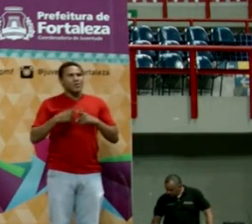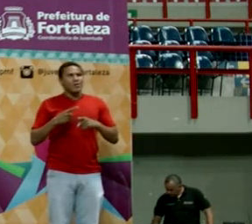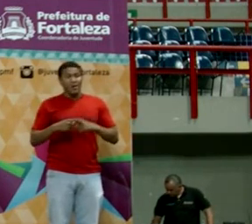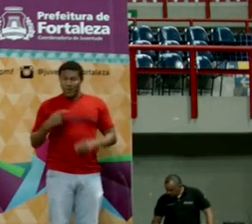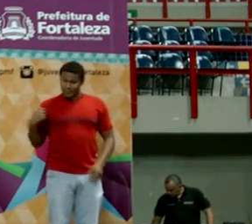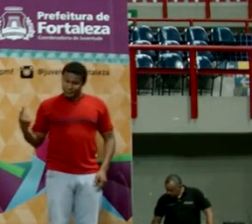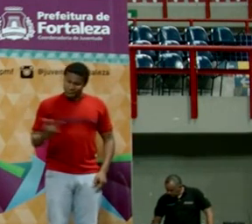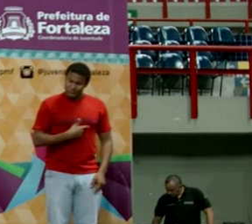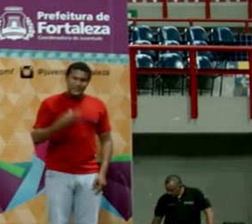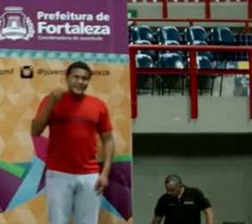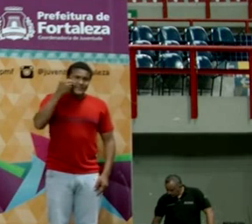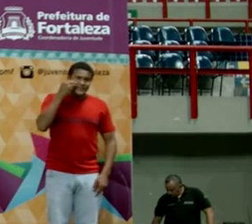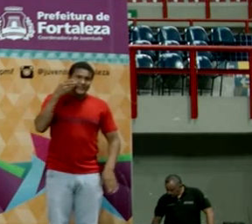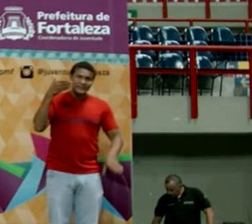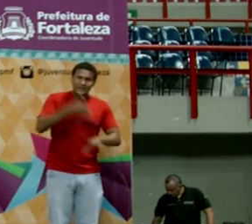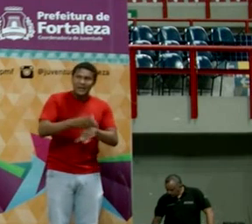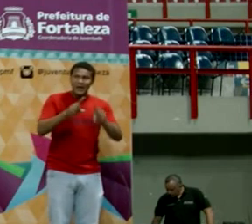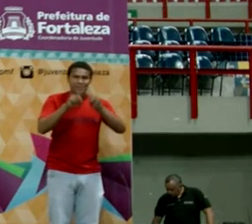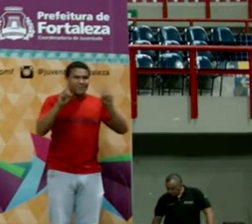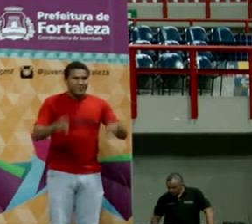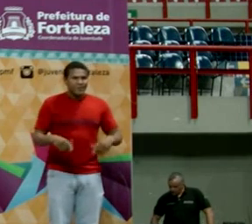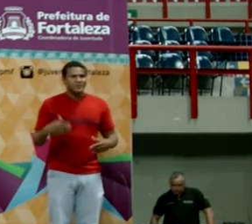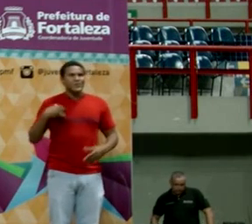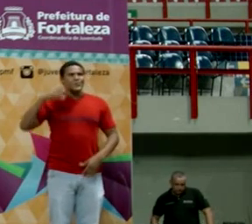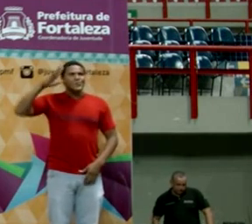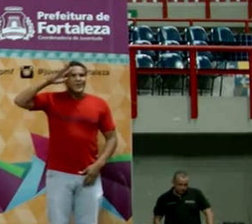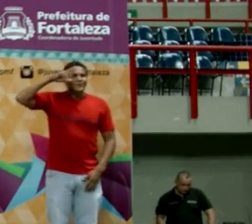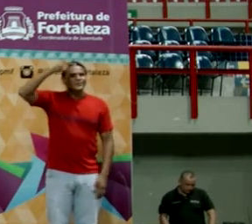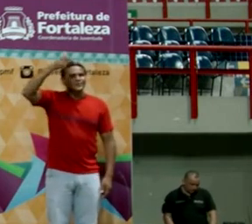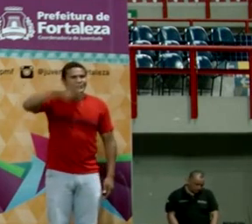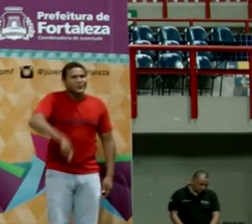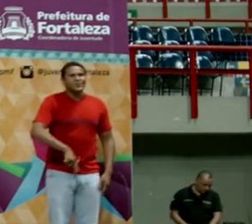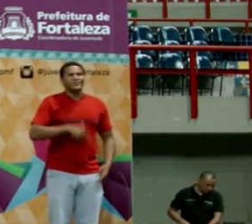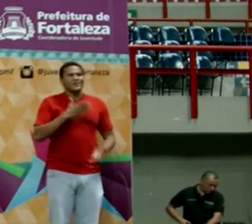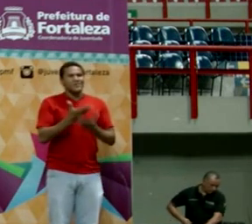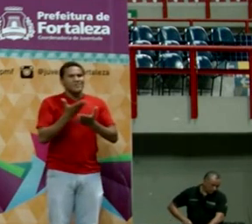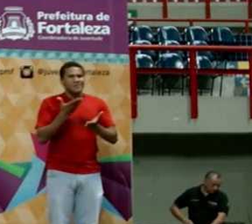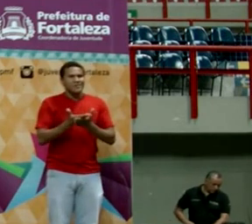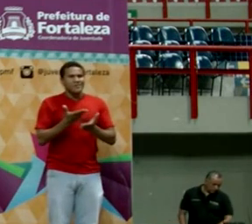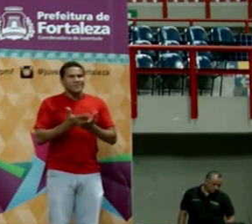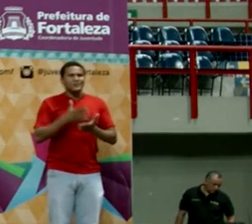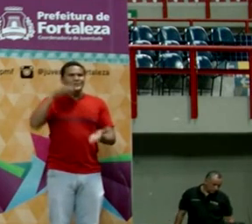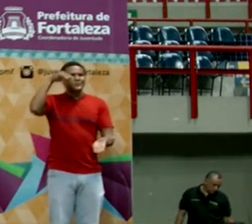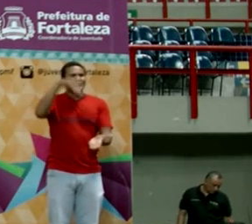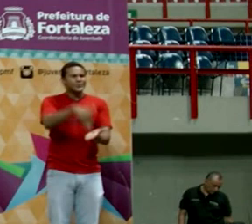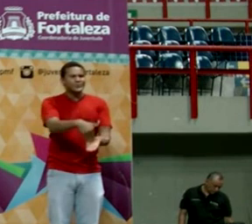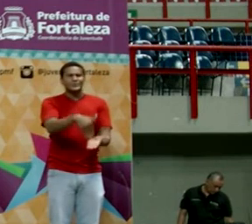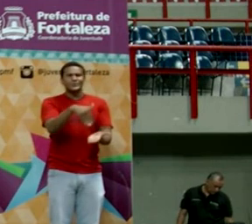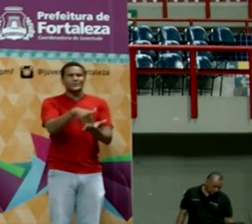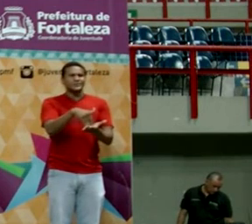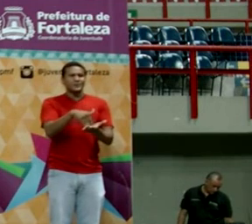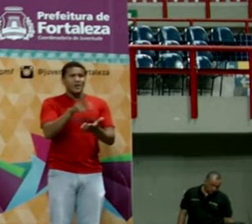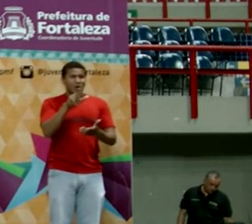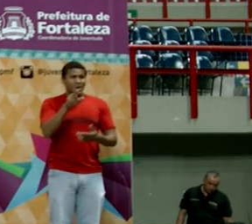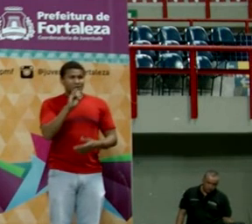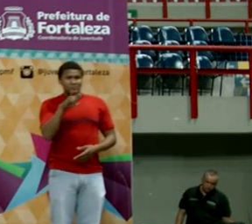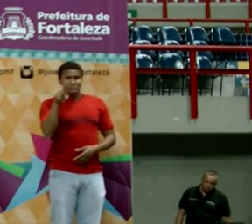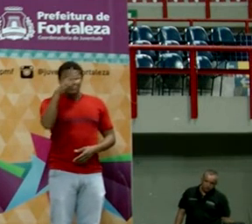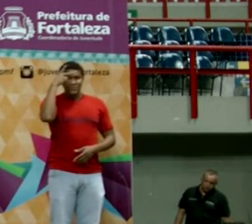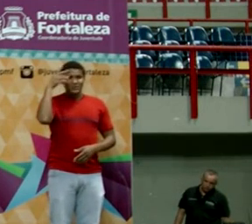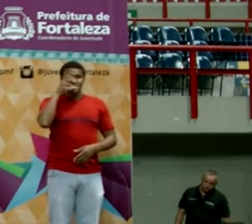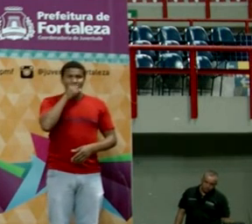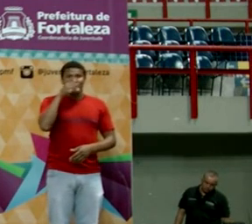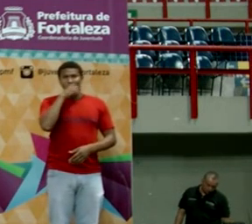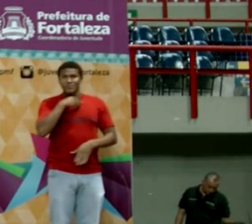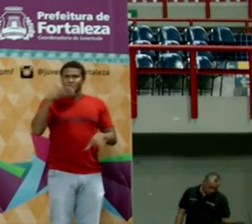aqui a gente fez durante todo o projeto. Quarta-feira tem a última, tá? O último passo. Eu acho que quem veio todos os finais de